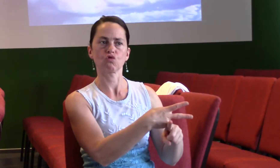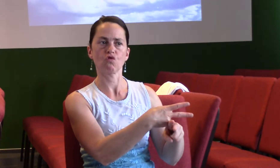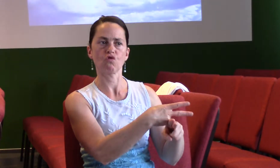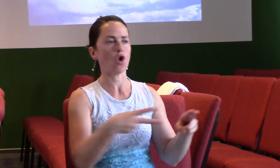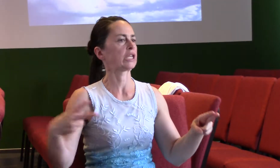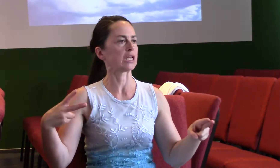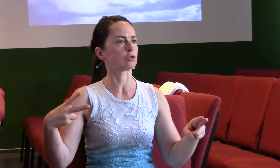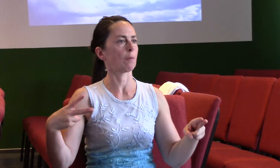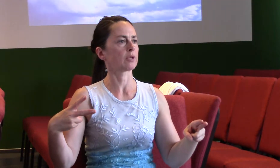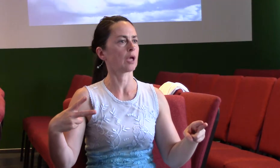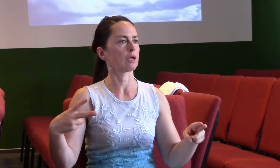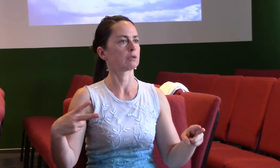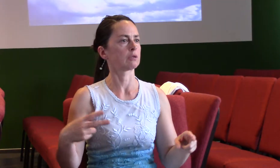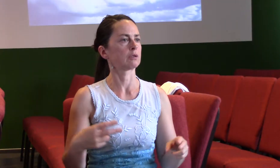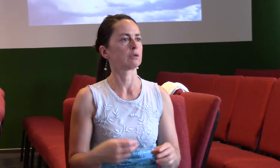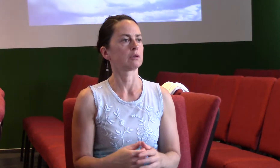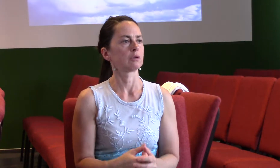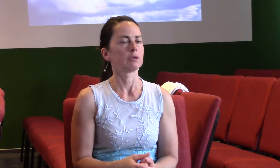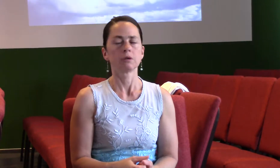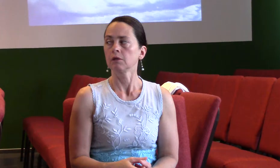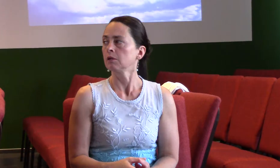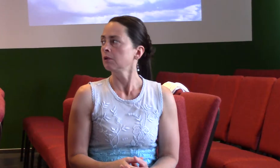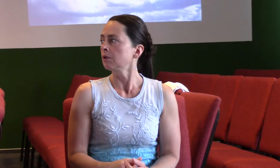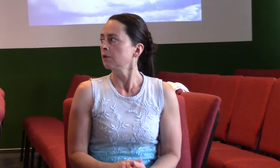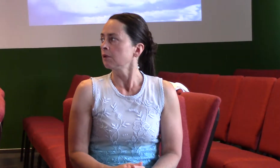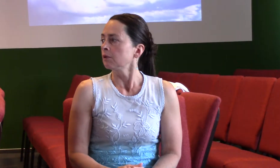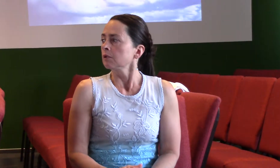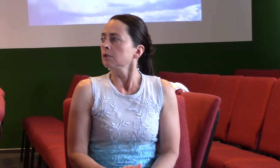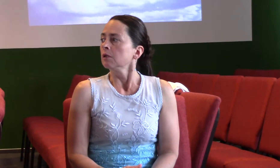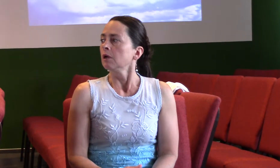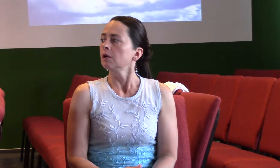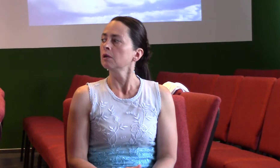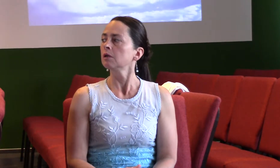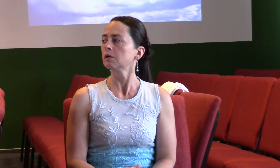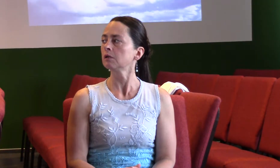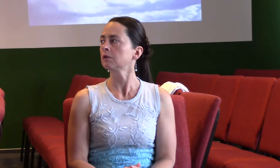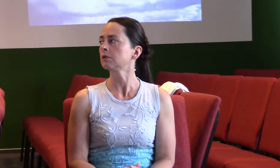a vědět, co nám skrze zákonu očkodnění náleží.